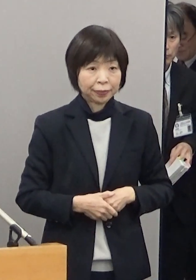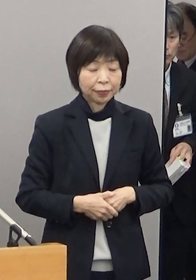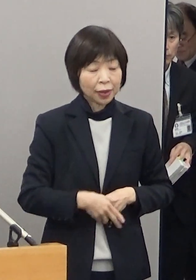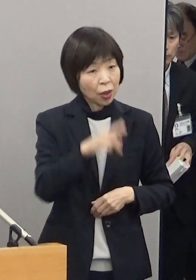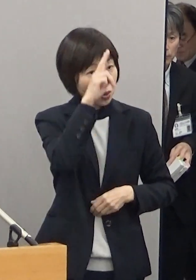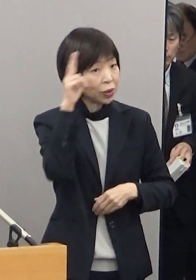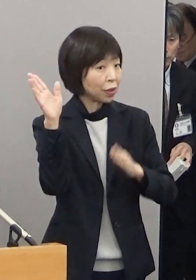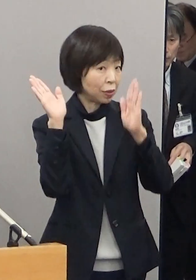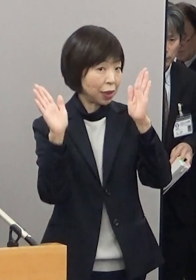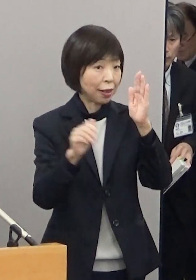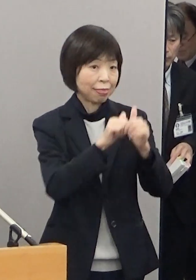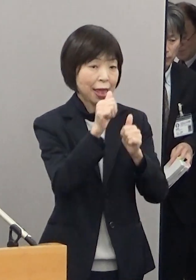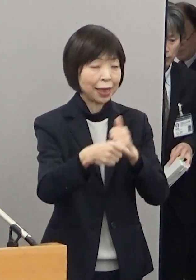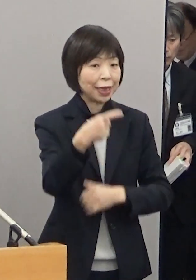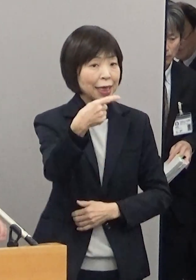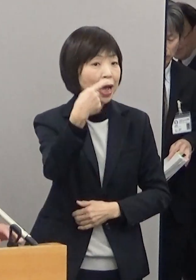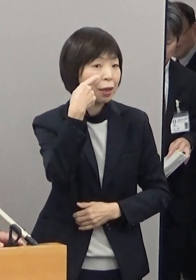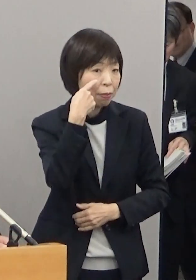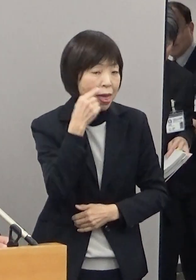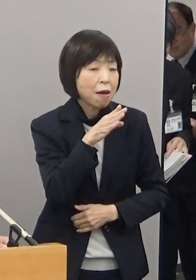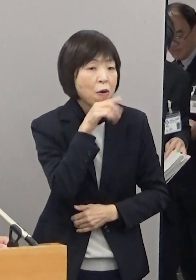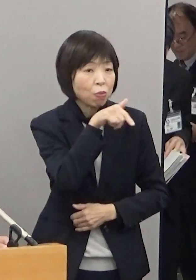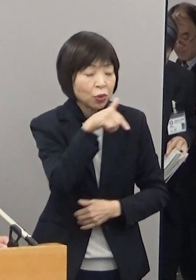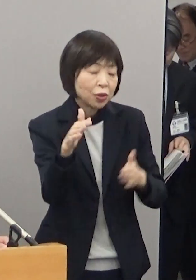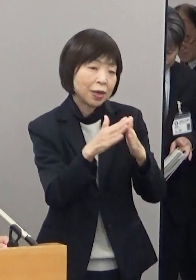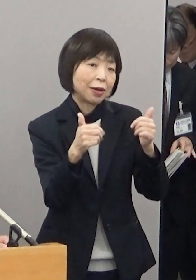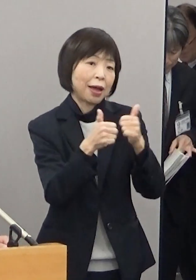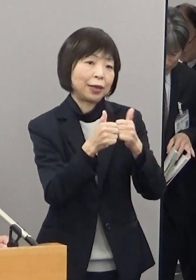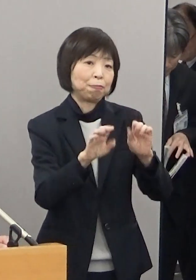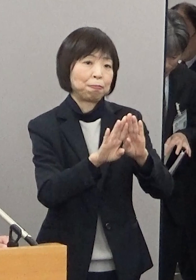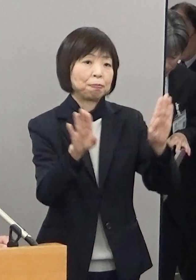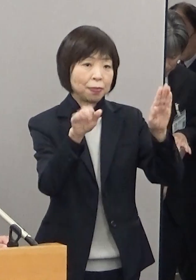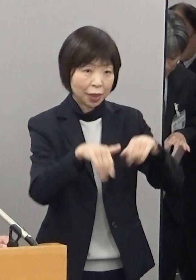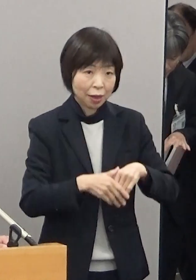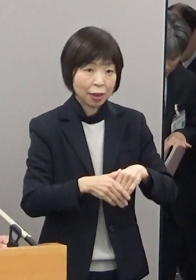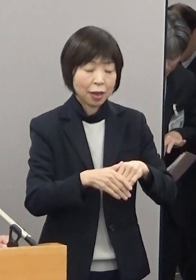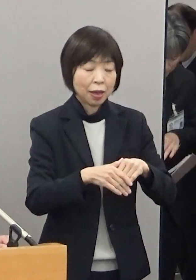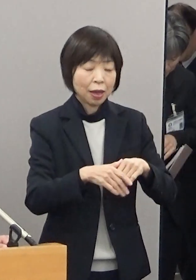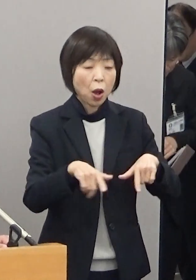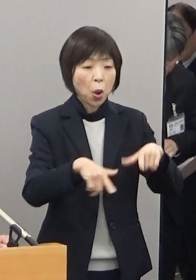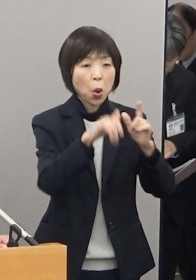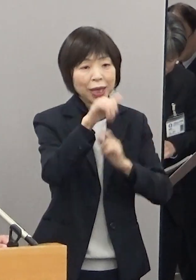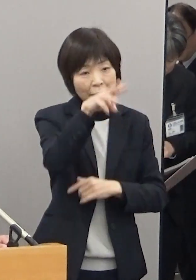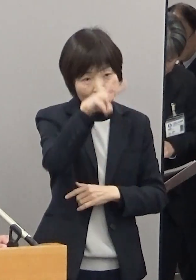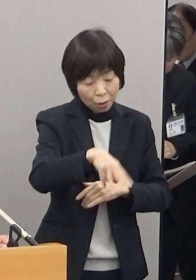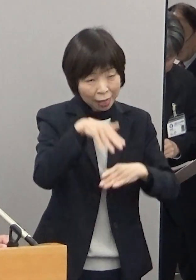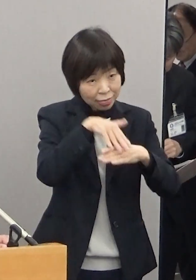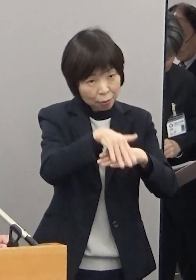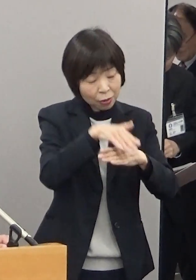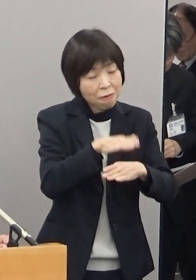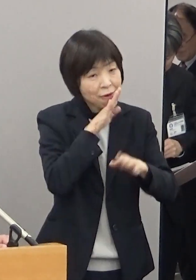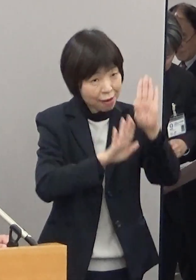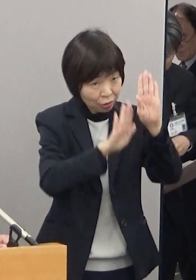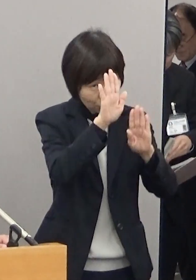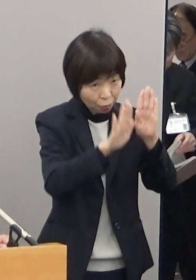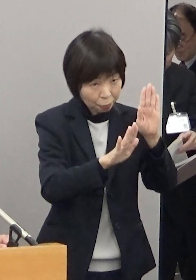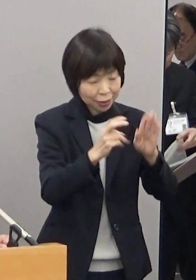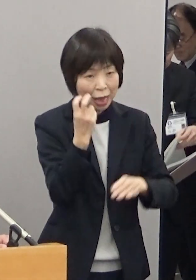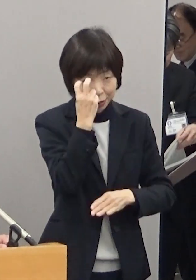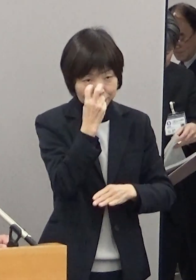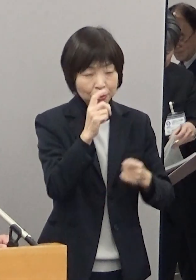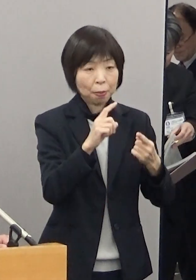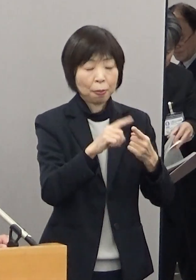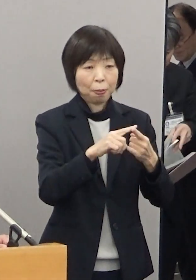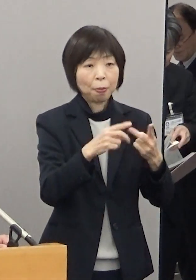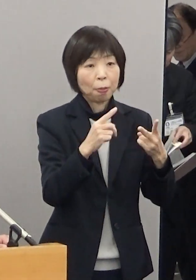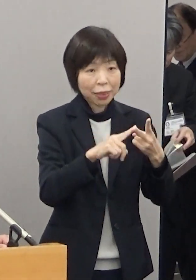午前中に第1回目となる本部会議を開催いたしまして、小屋川ダムの現状そして、